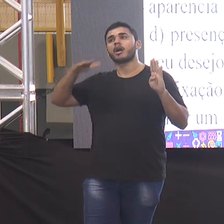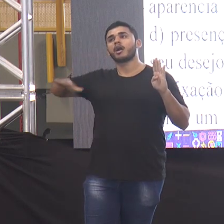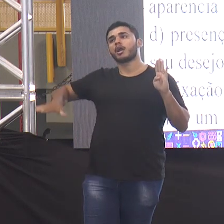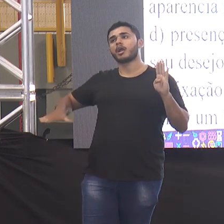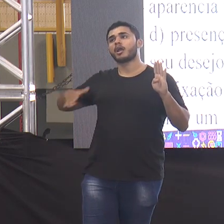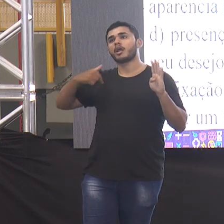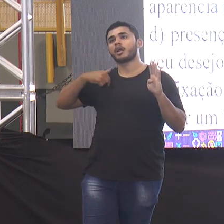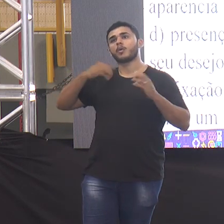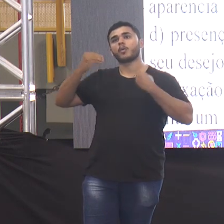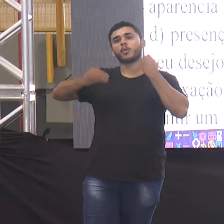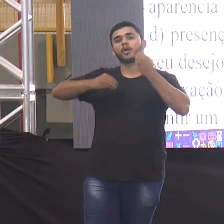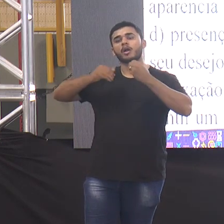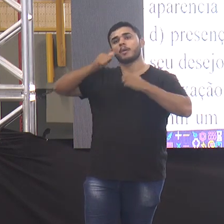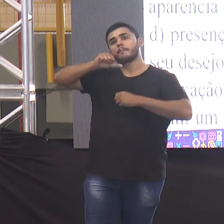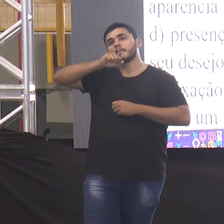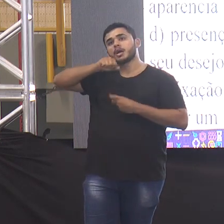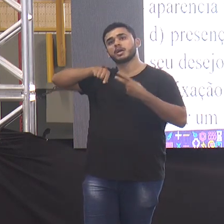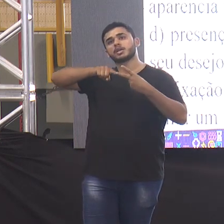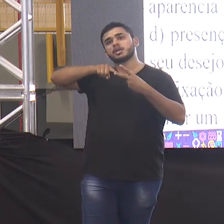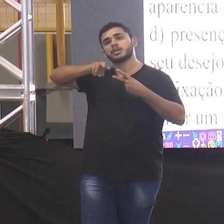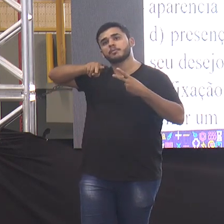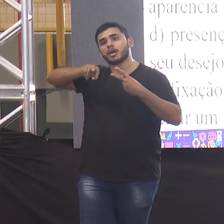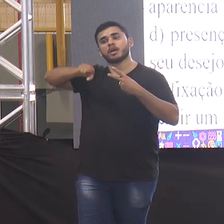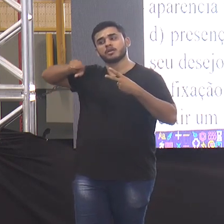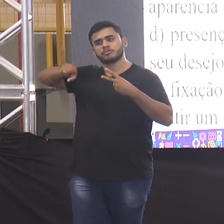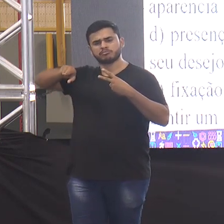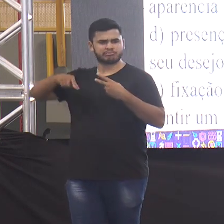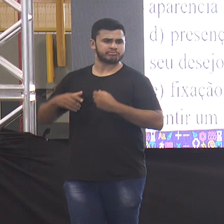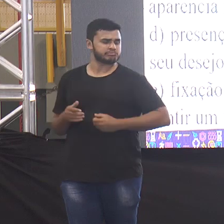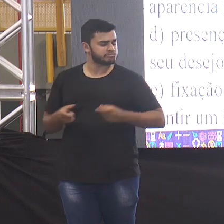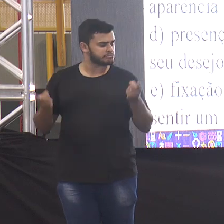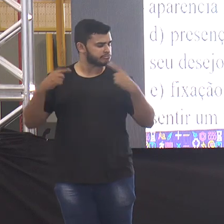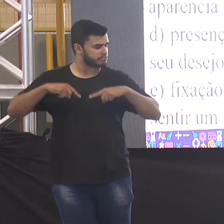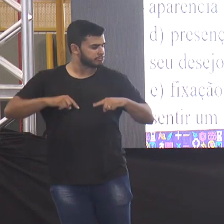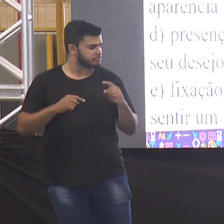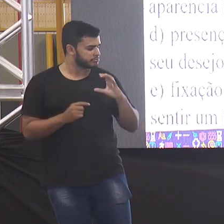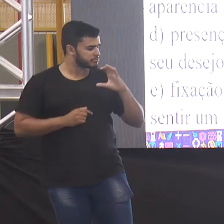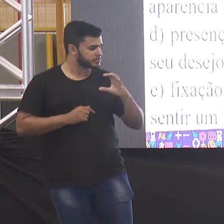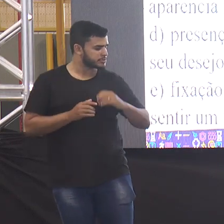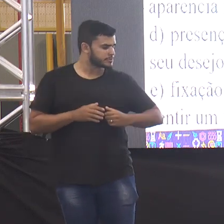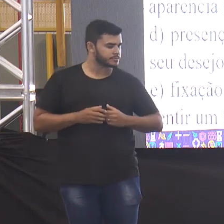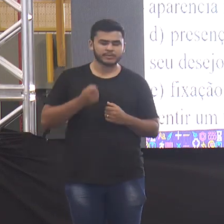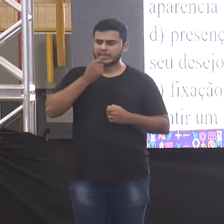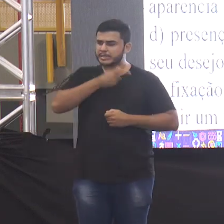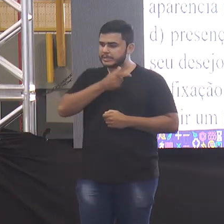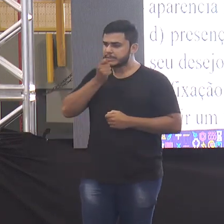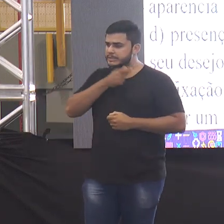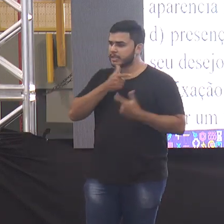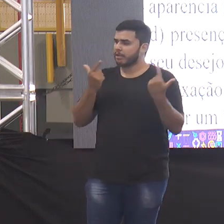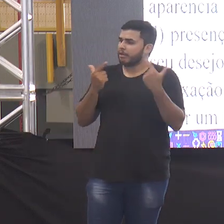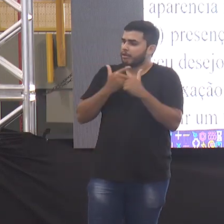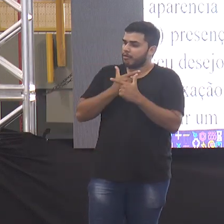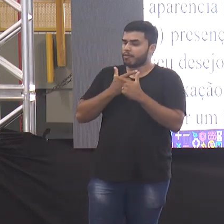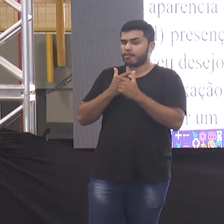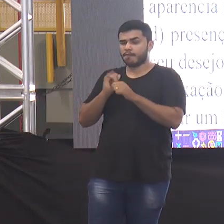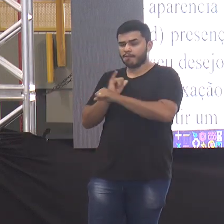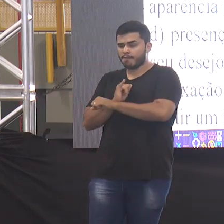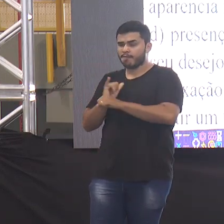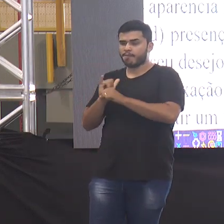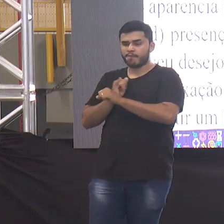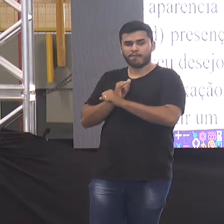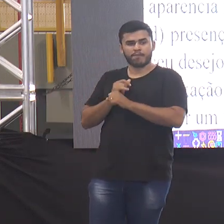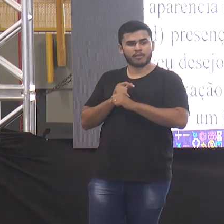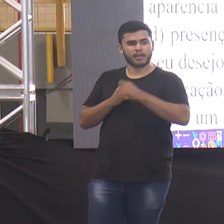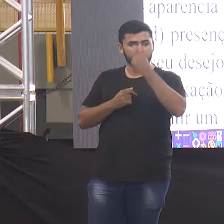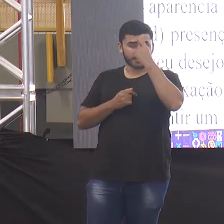pela menção às figuras da mãe e da irmã, a construção de versos irônicos e sarcásticos apenas com